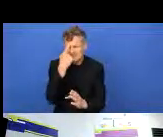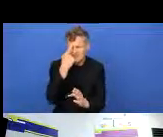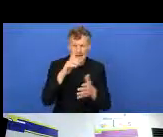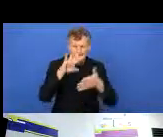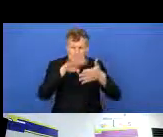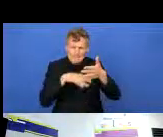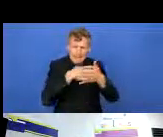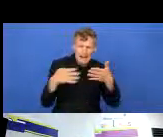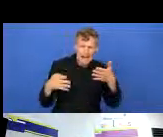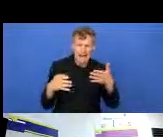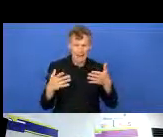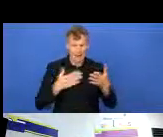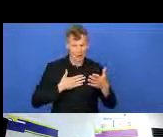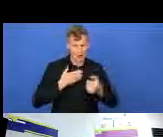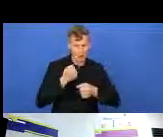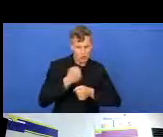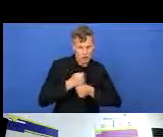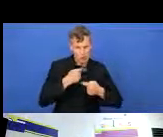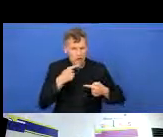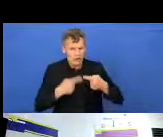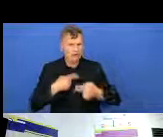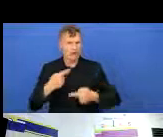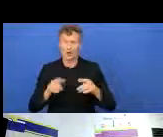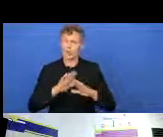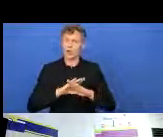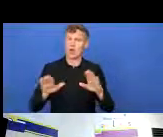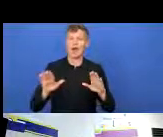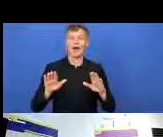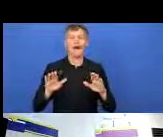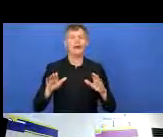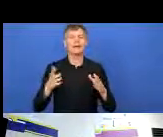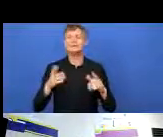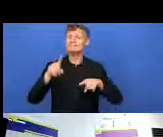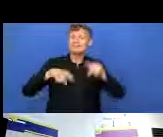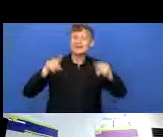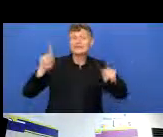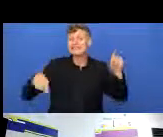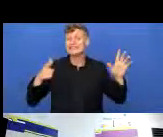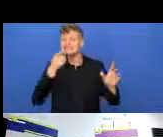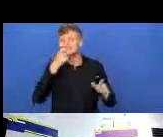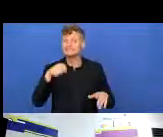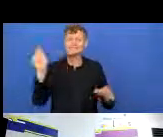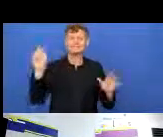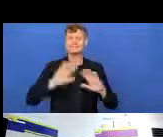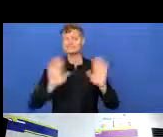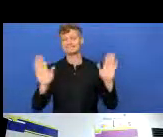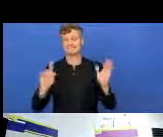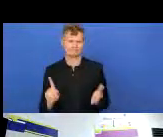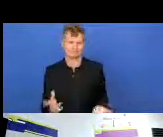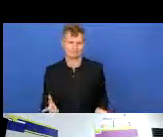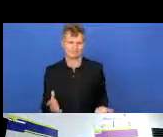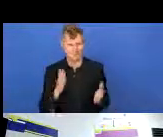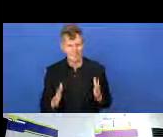efforts sectoriels. Des actions sont requises pour soutenir la mise en œuvre des politiques par les programmes et